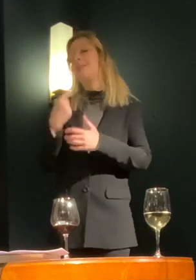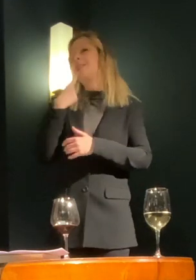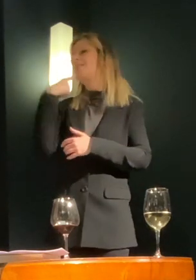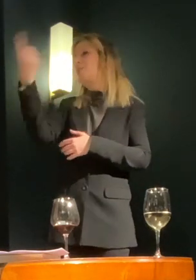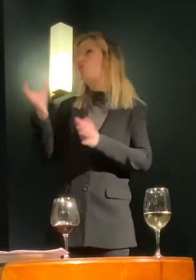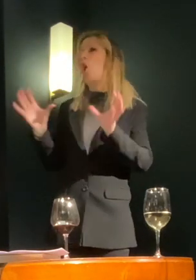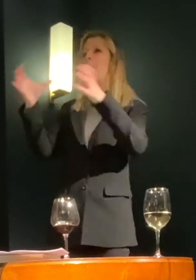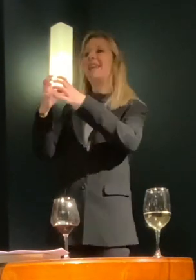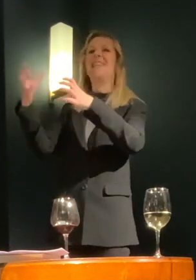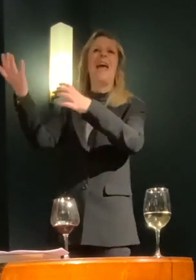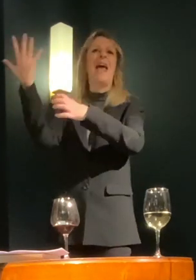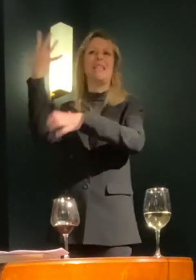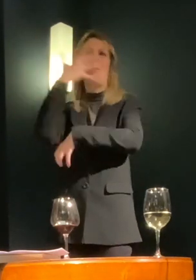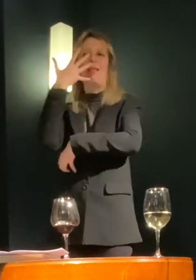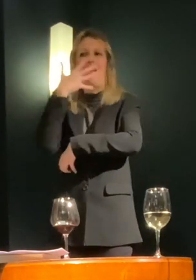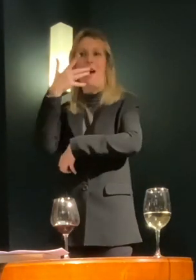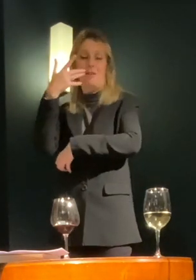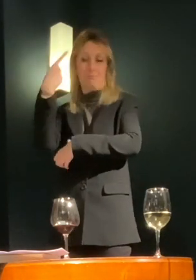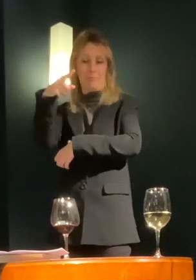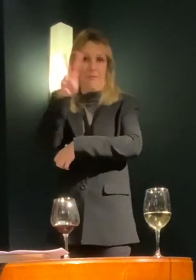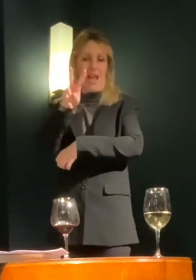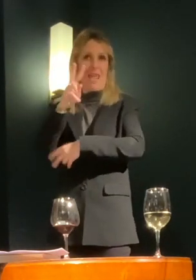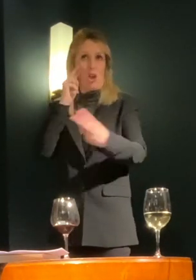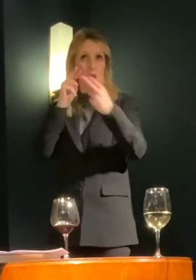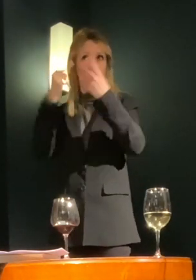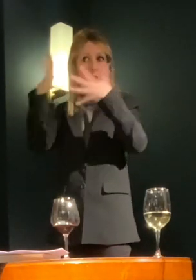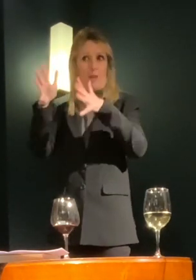vuoi sono un po' quelle che incontra Valerio, anche